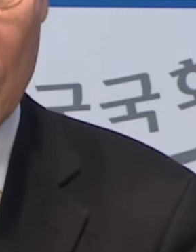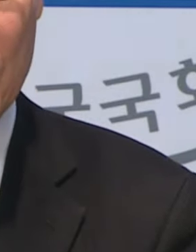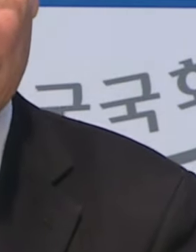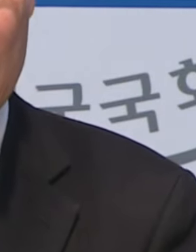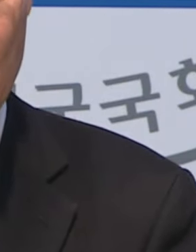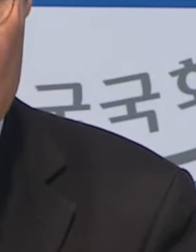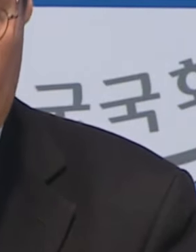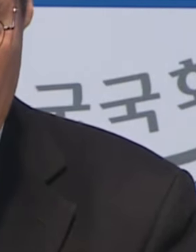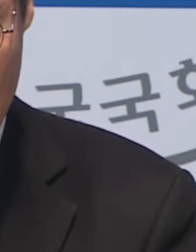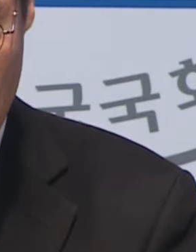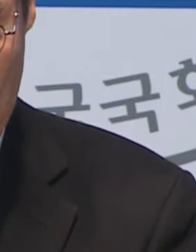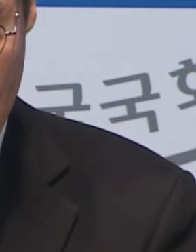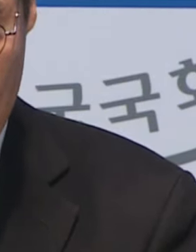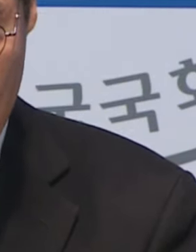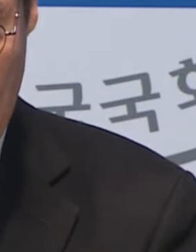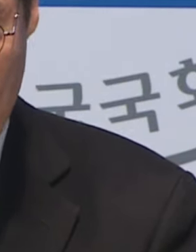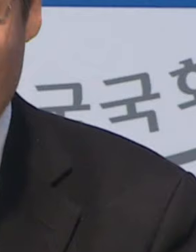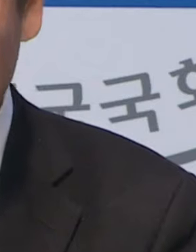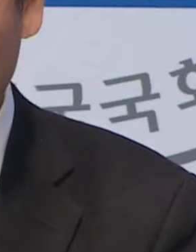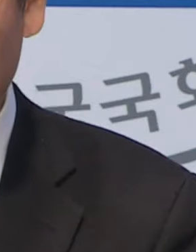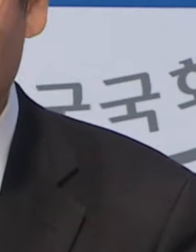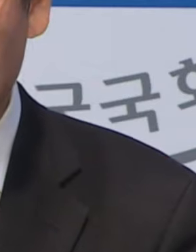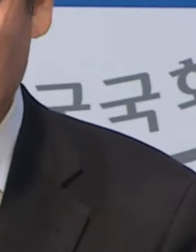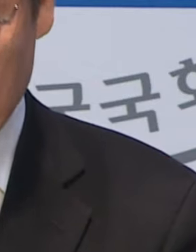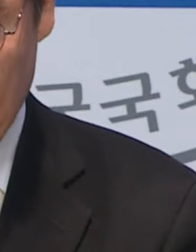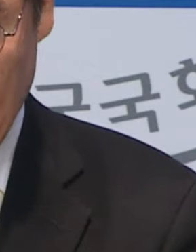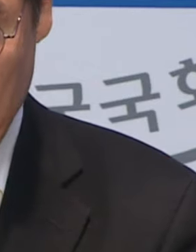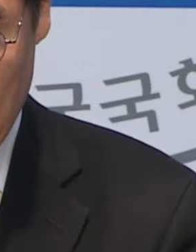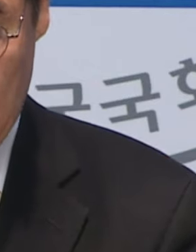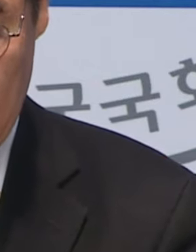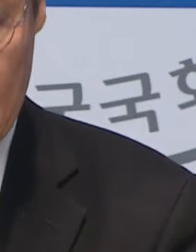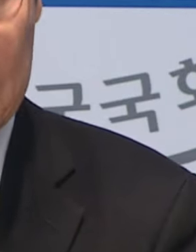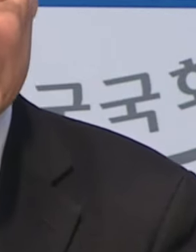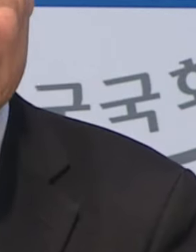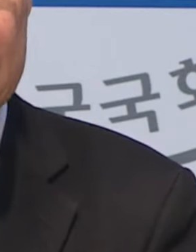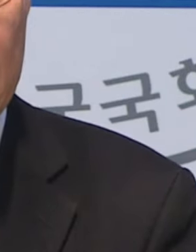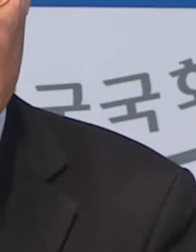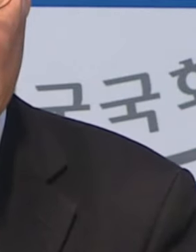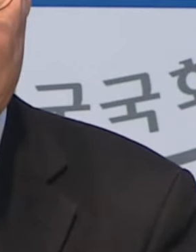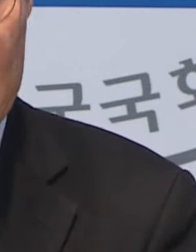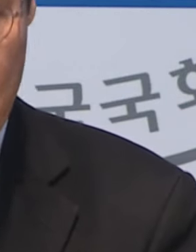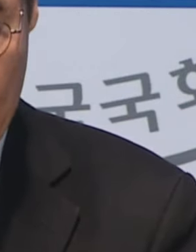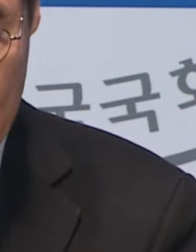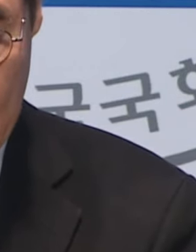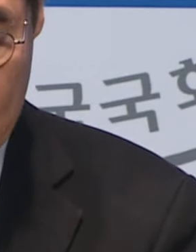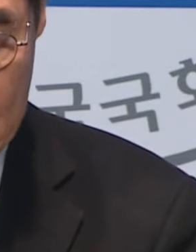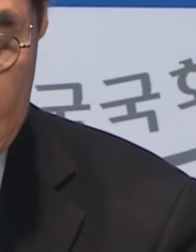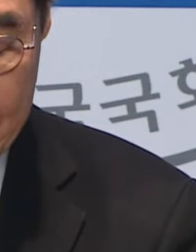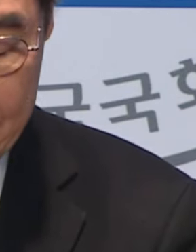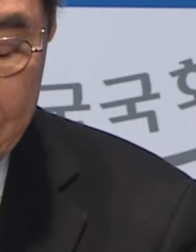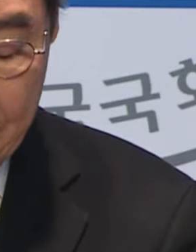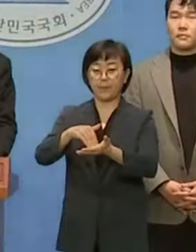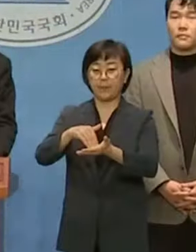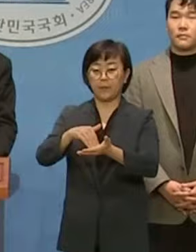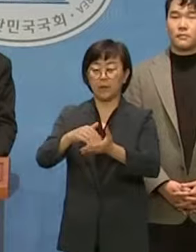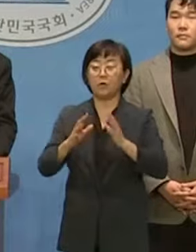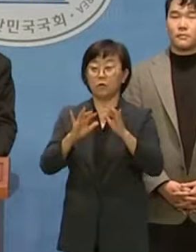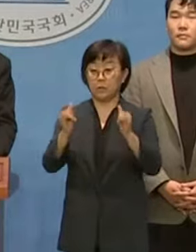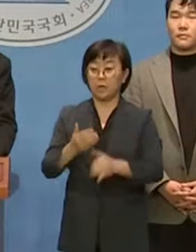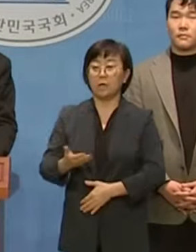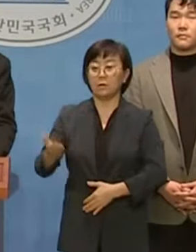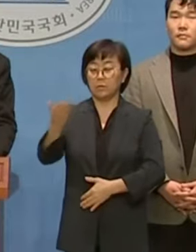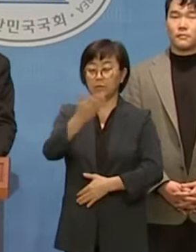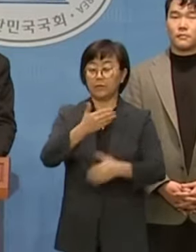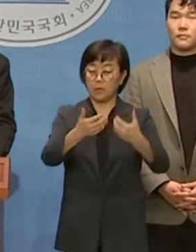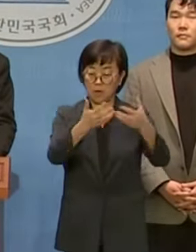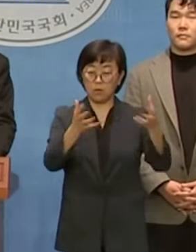내려놓고 오직 국민과 국가에 봉사해야 합니다 법치는 성역 없이 바로서야 합니다